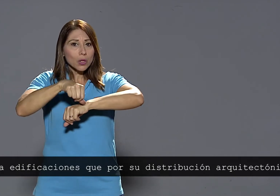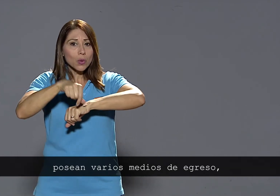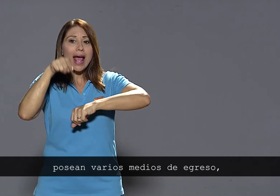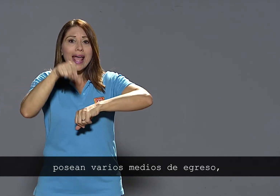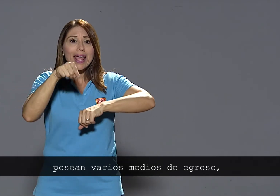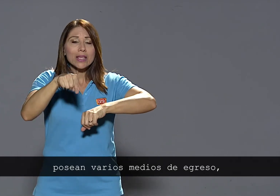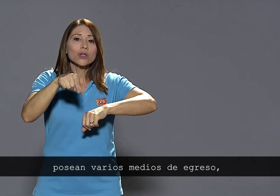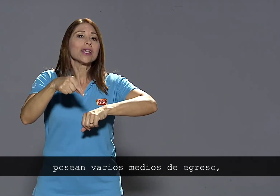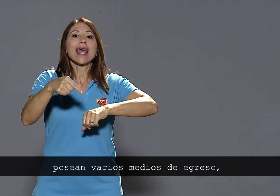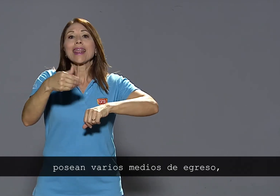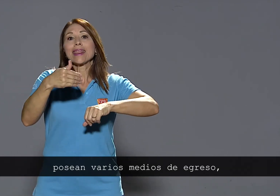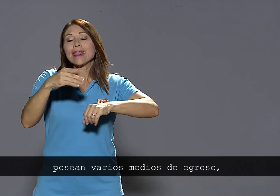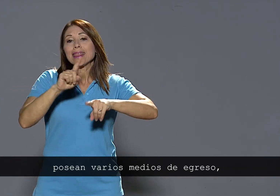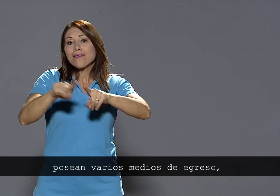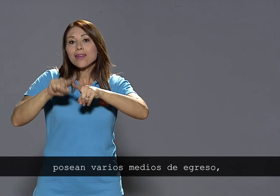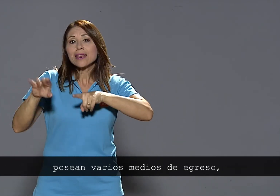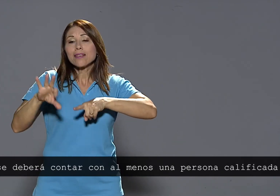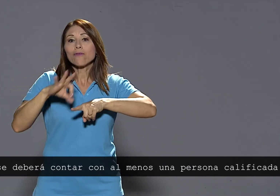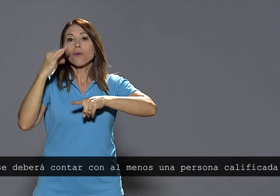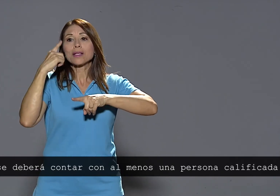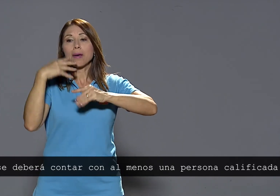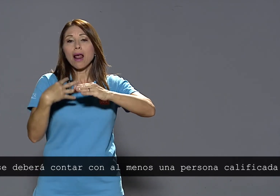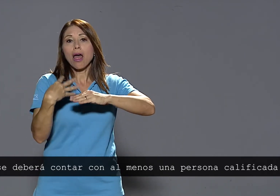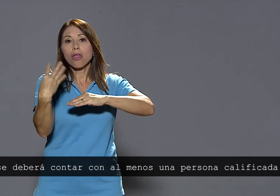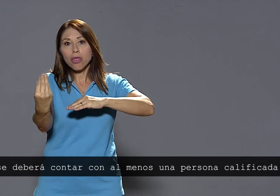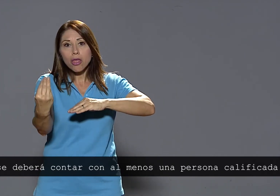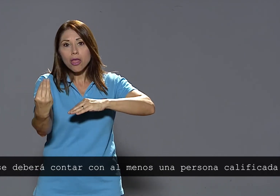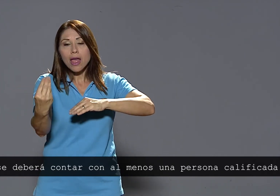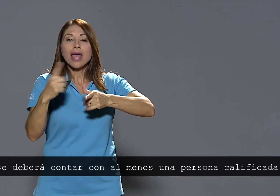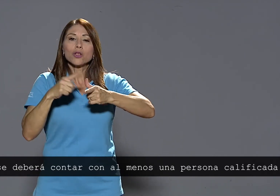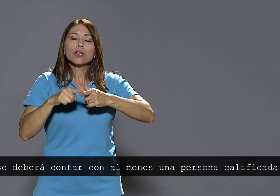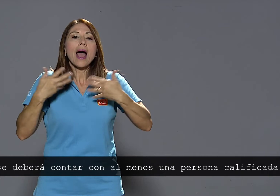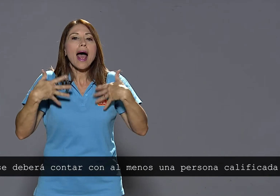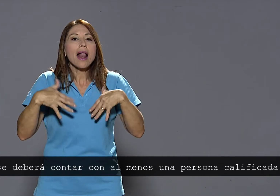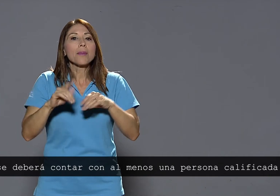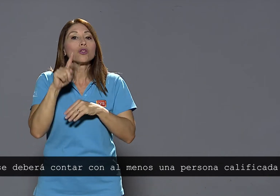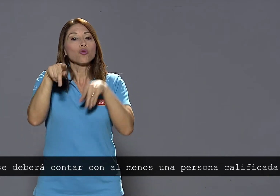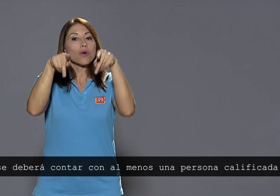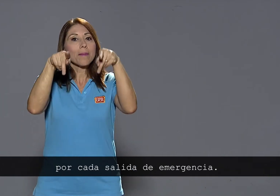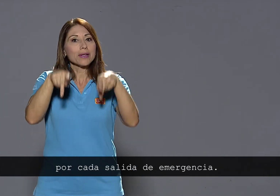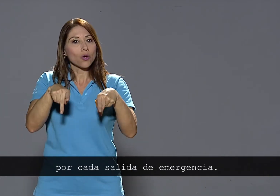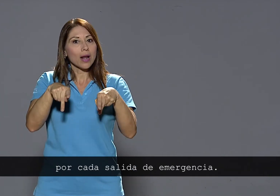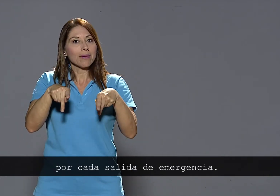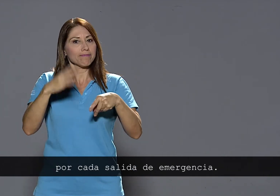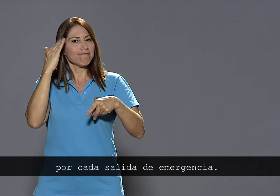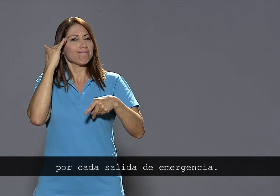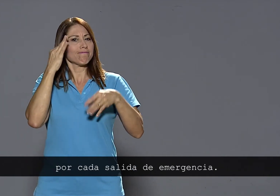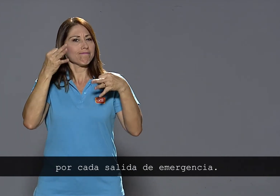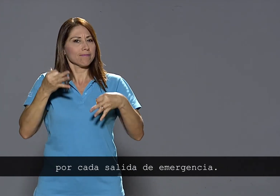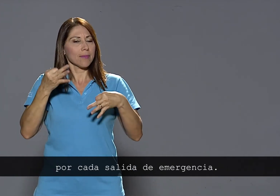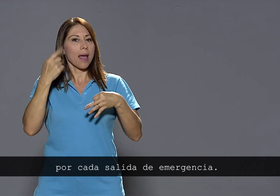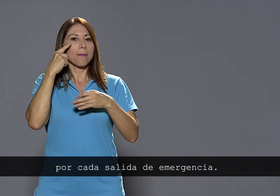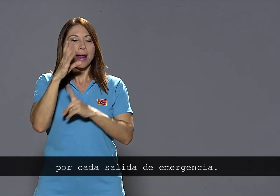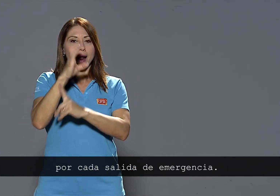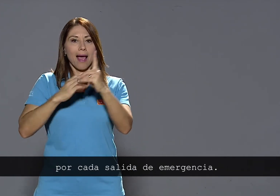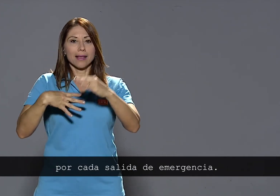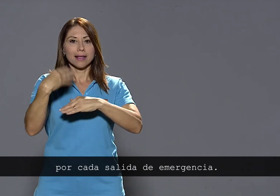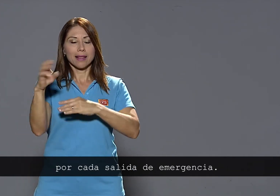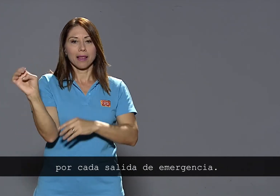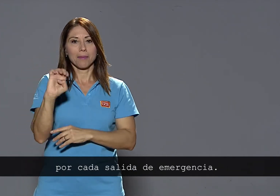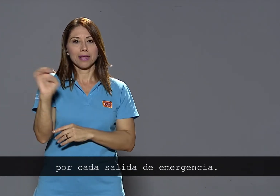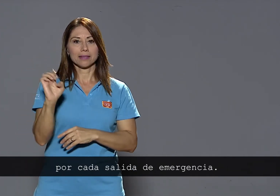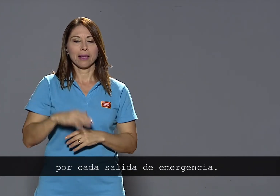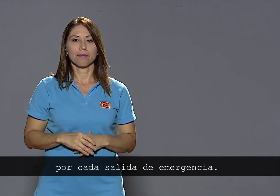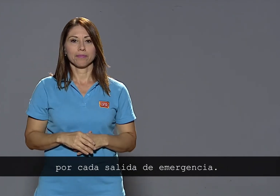arquitectónica posean varios medios de egreso, se deberá contar con al menos una persona calificada por cada salida de emergencia.